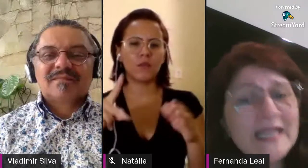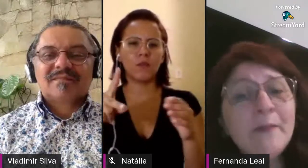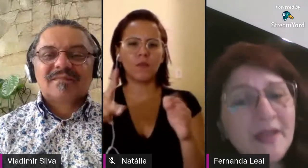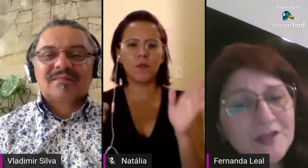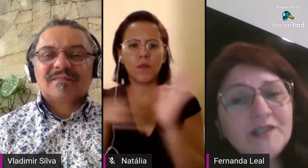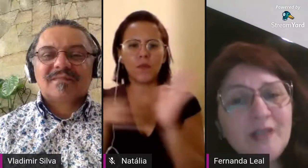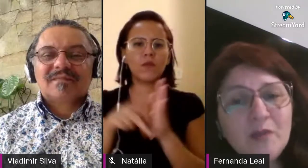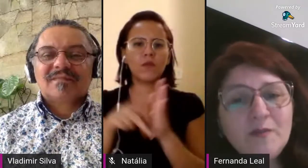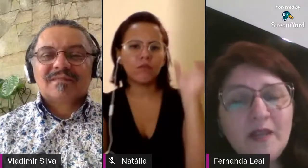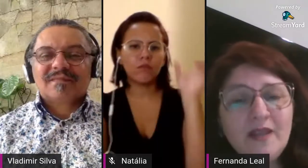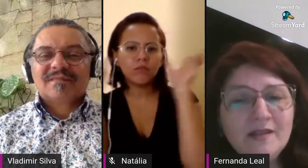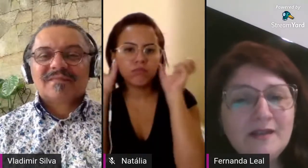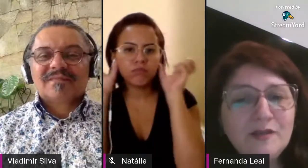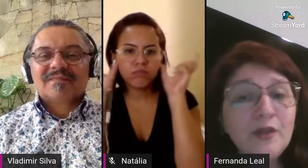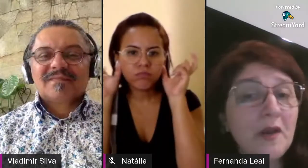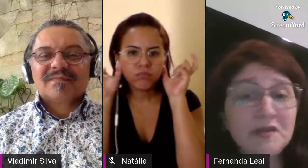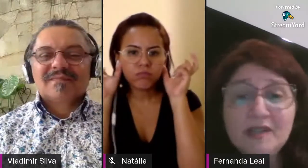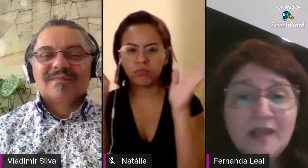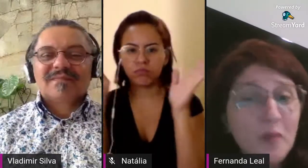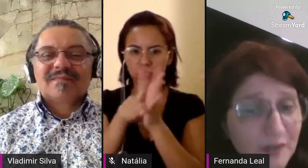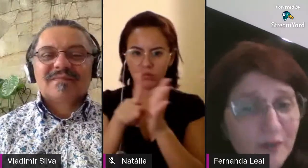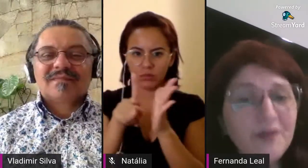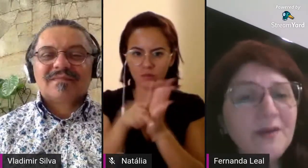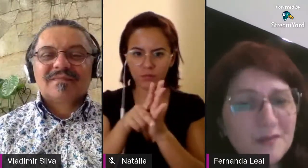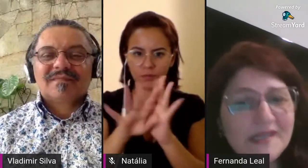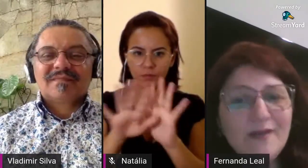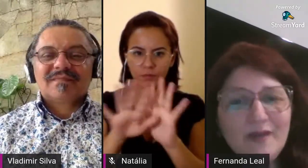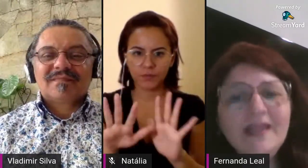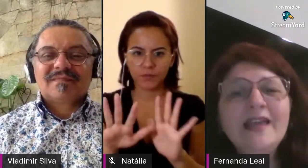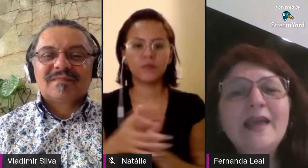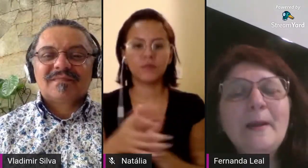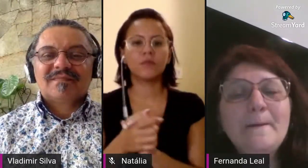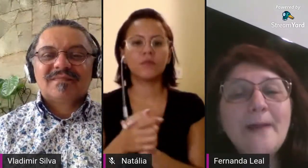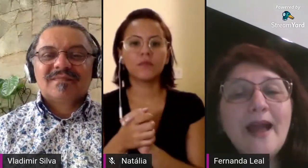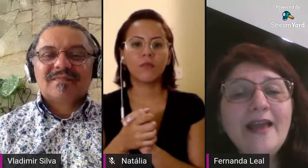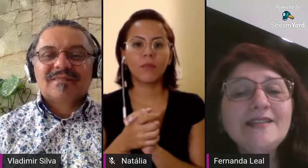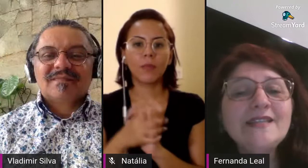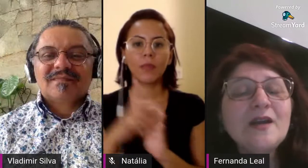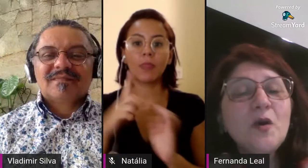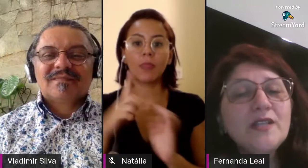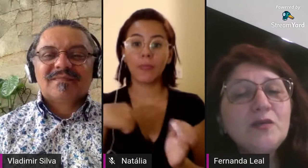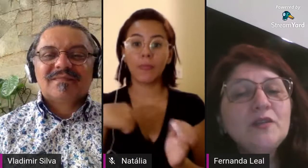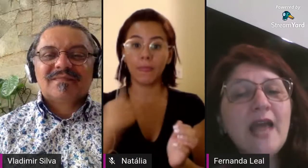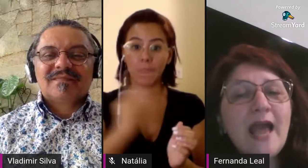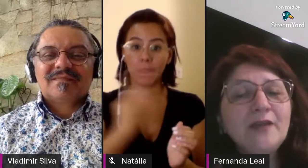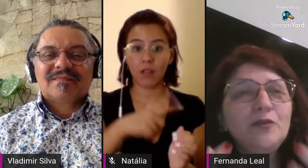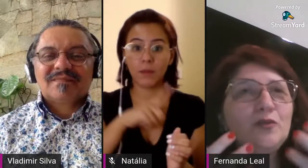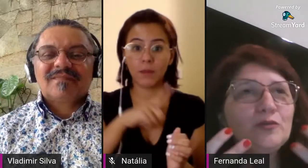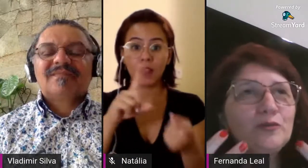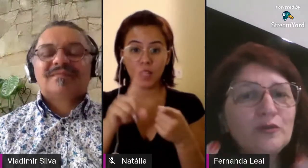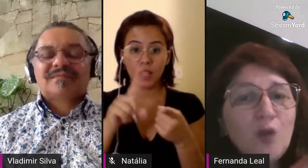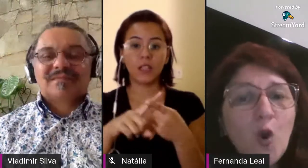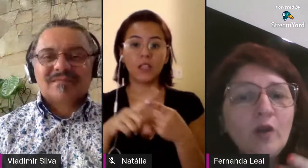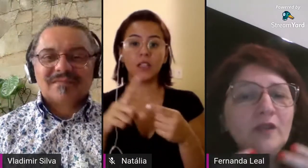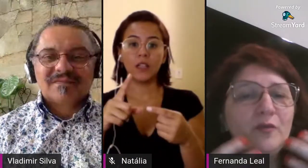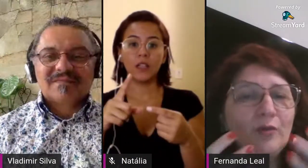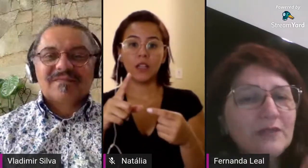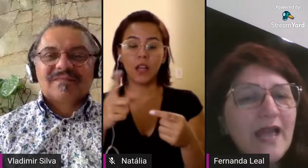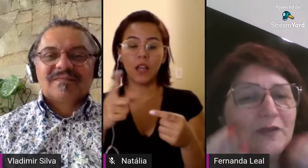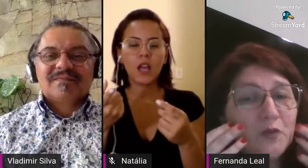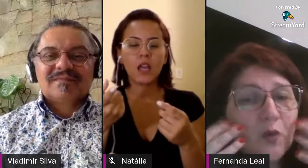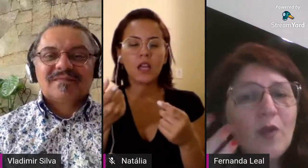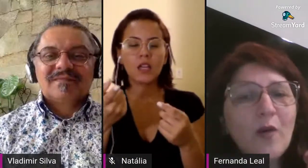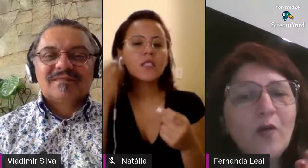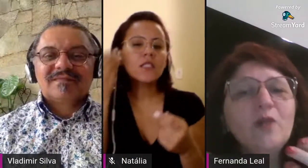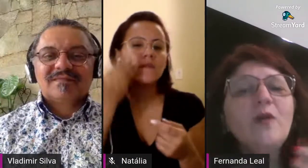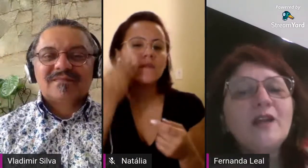Aqui também a gente tem uma experiência sensorial, a gente se emociona, inclusive, mas essa coisa do tato, do toque, do